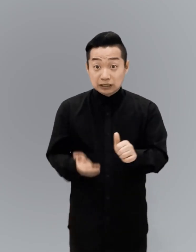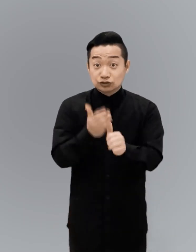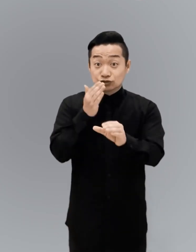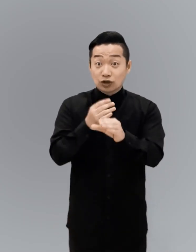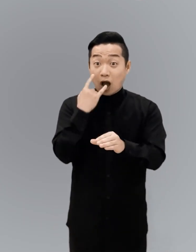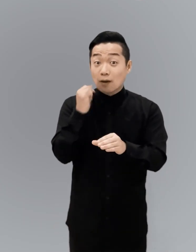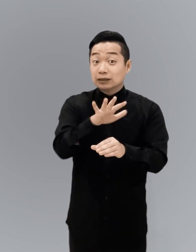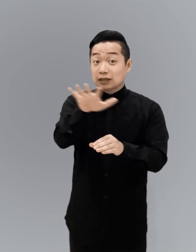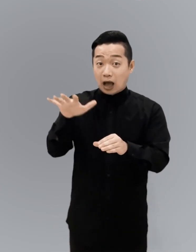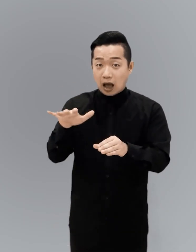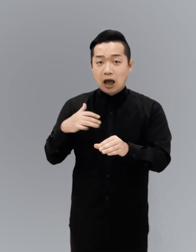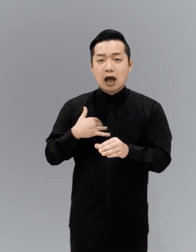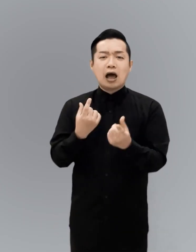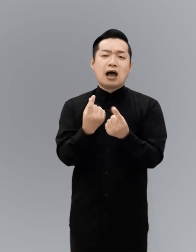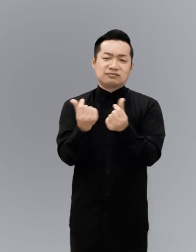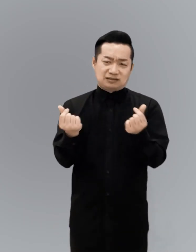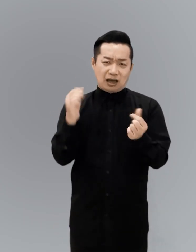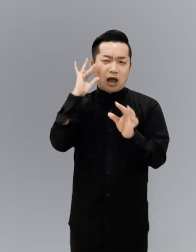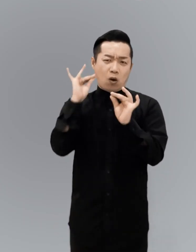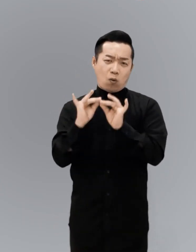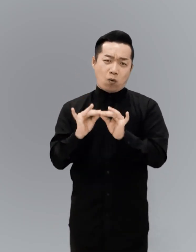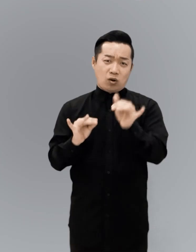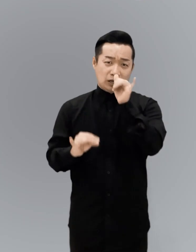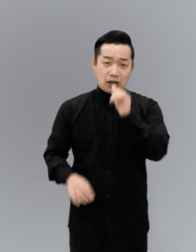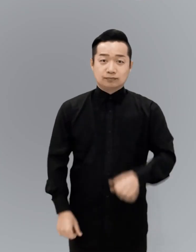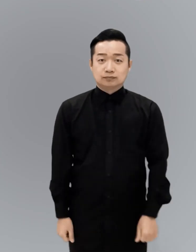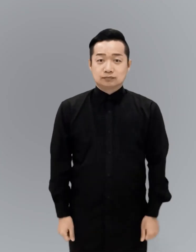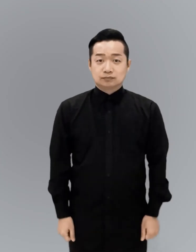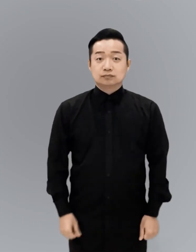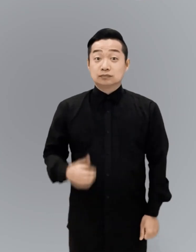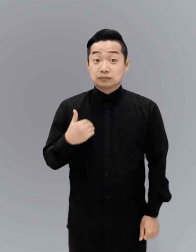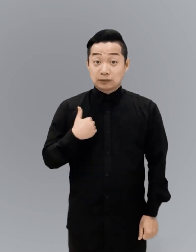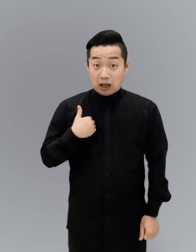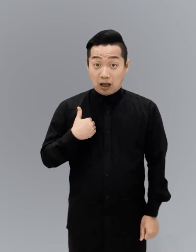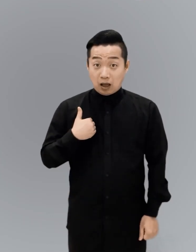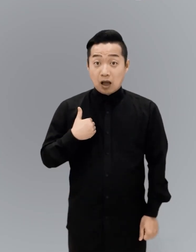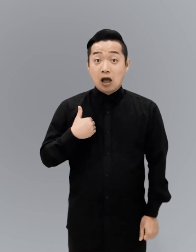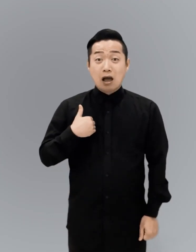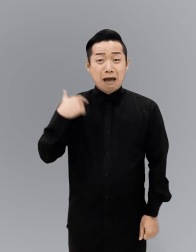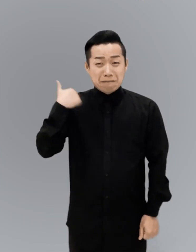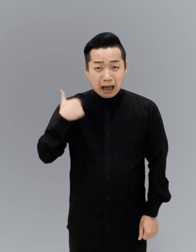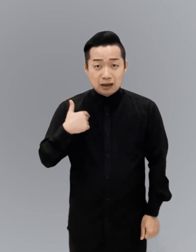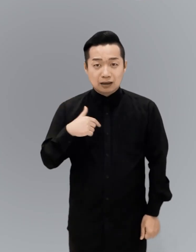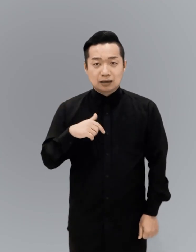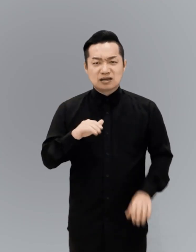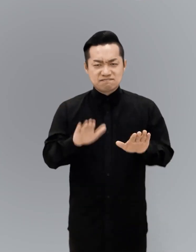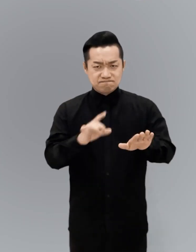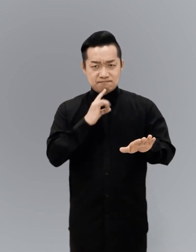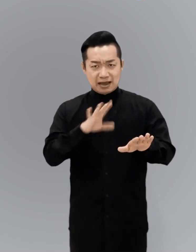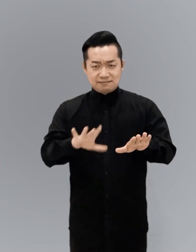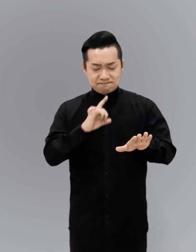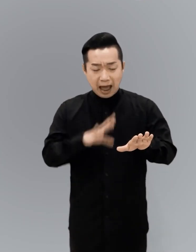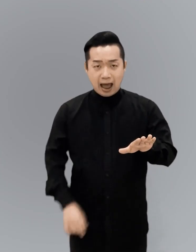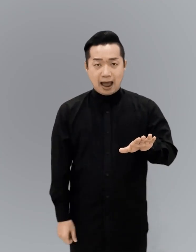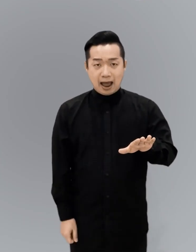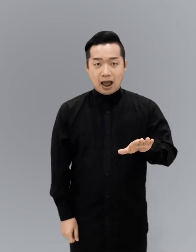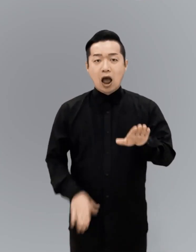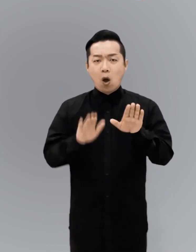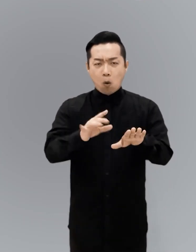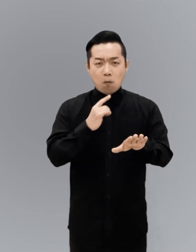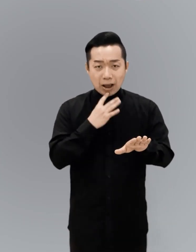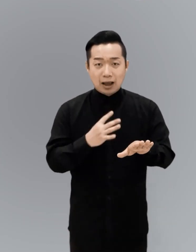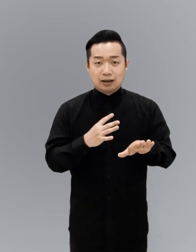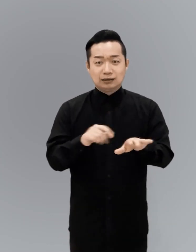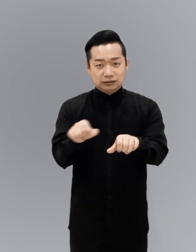아이를 키우고 있는 엄마들은 되게 저하고 비슷한 공감대가 있더라고요. 그래서 나도 맨날 이번만이야?